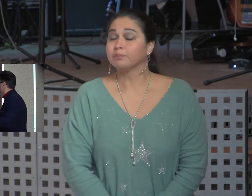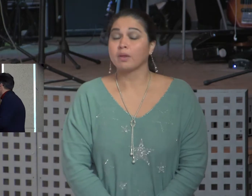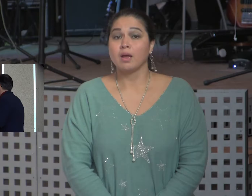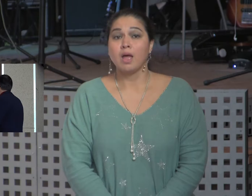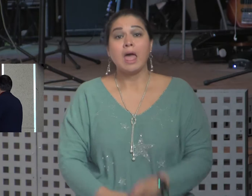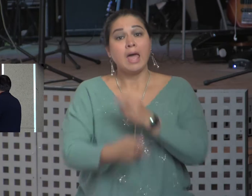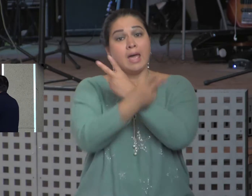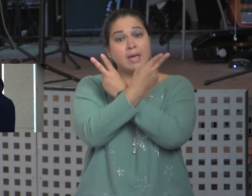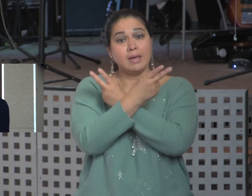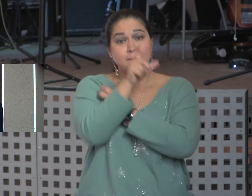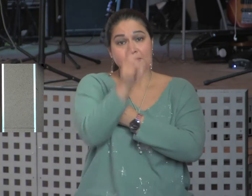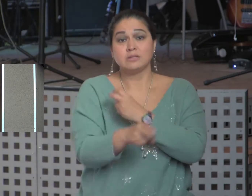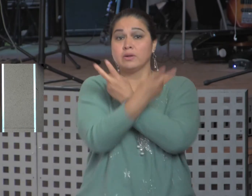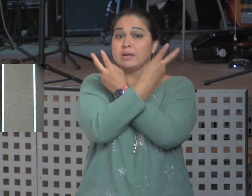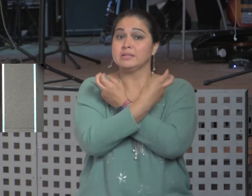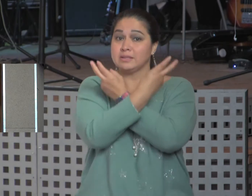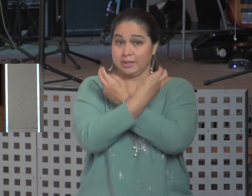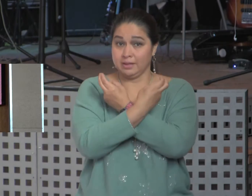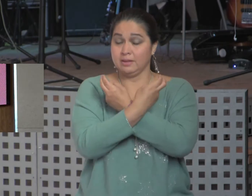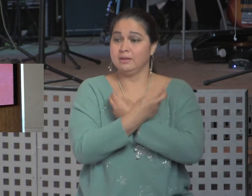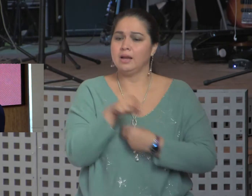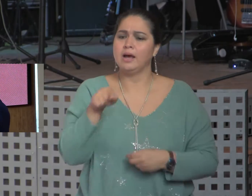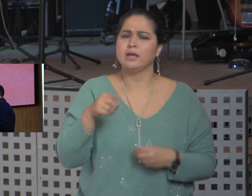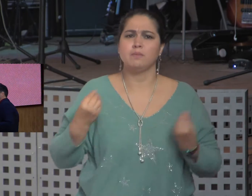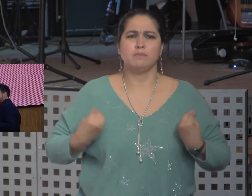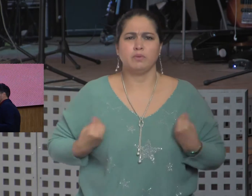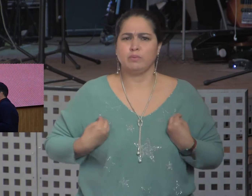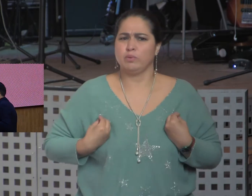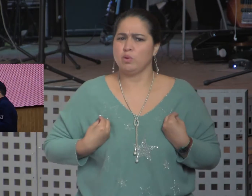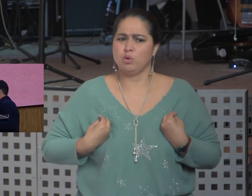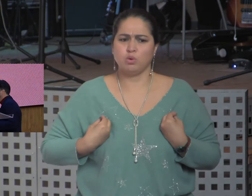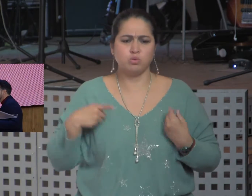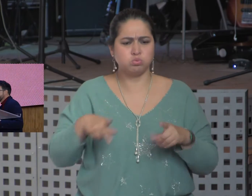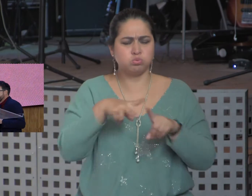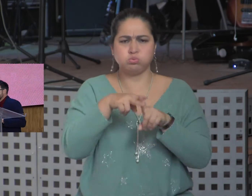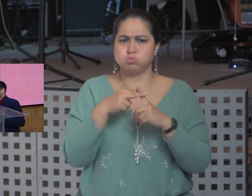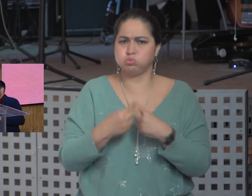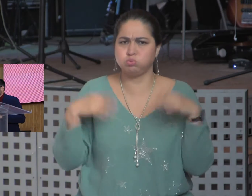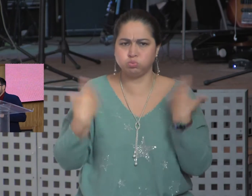Ezequiel vivió una época terrible.